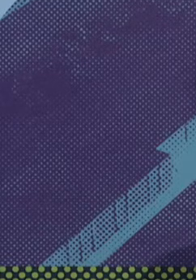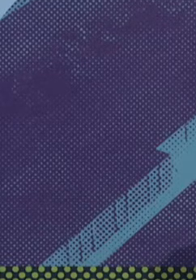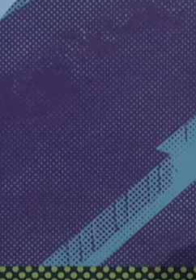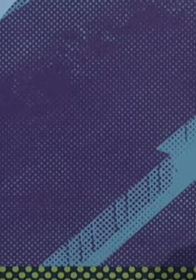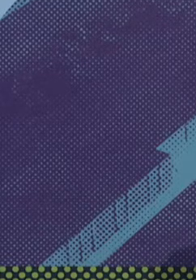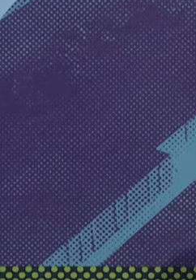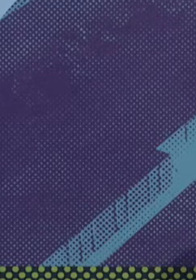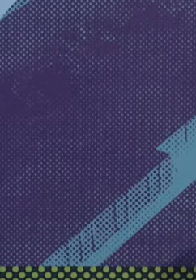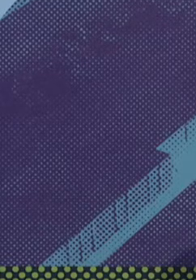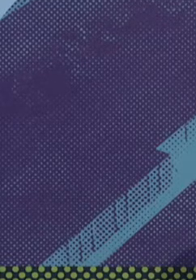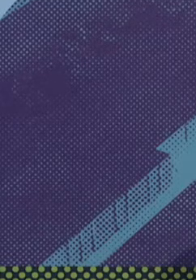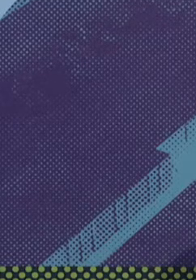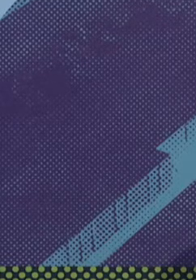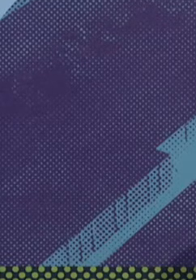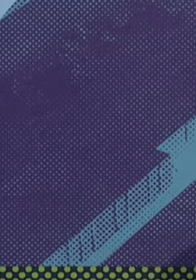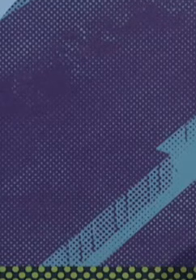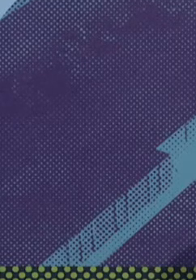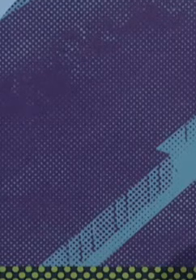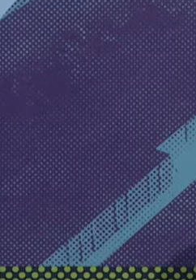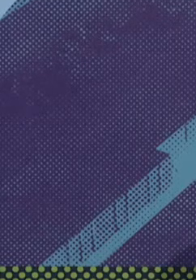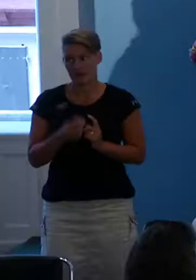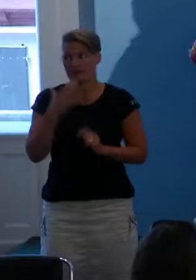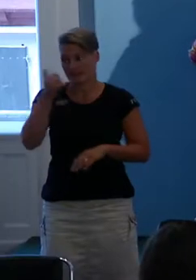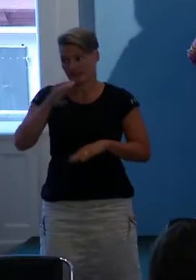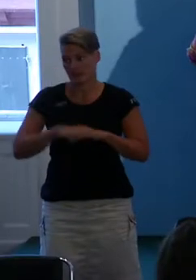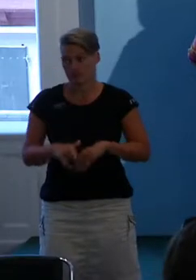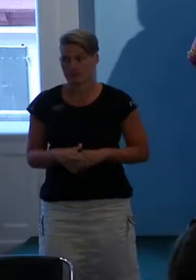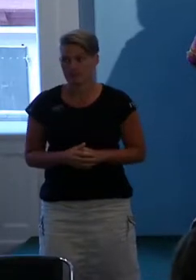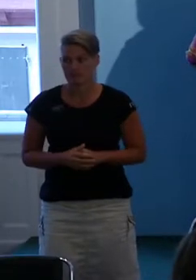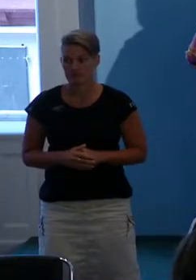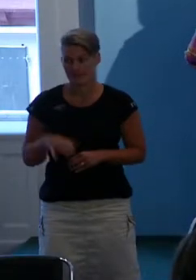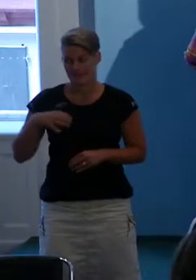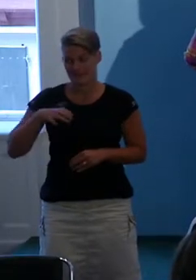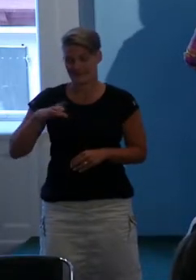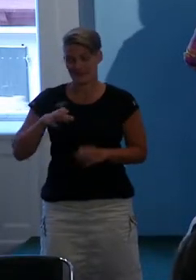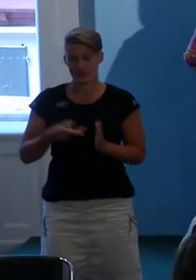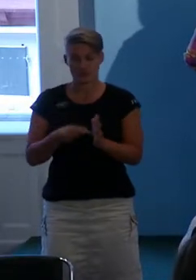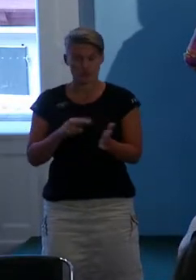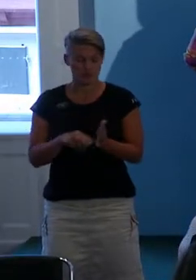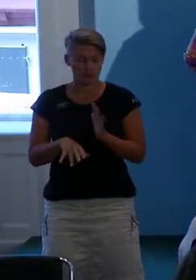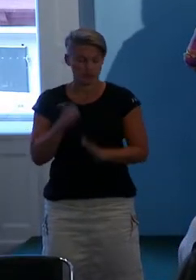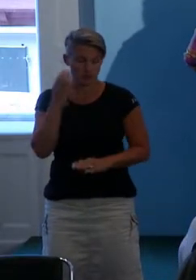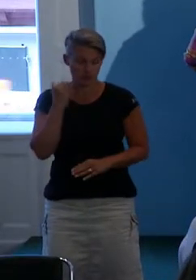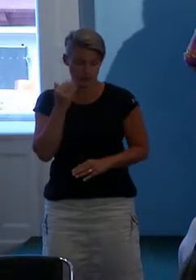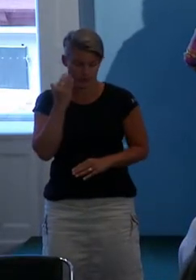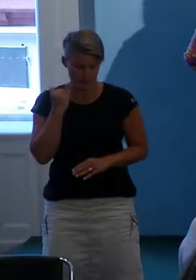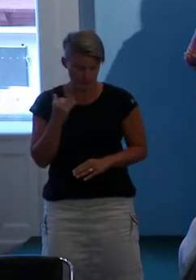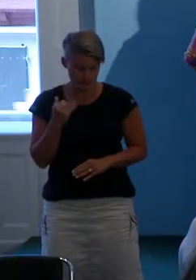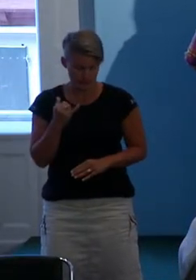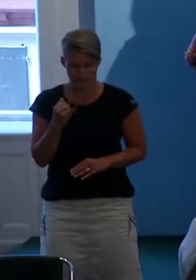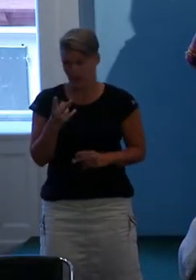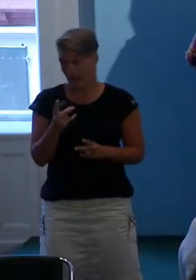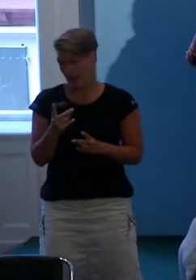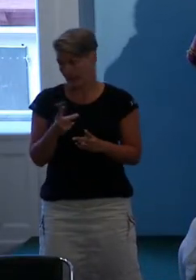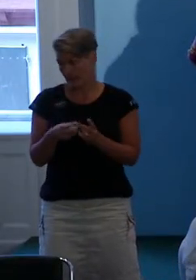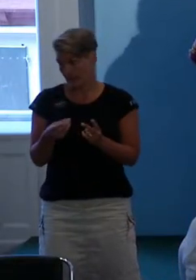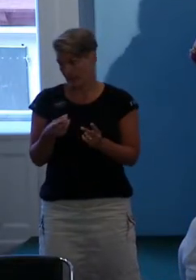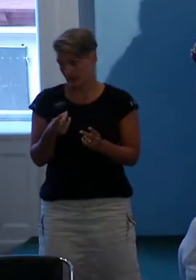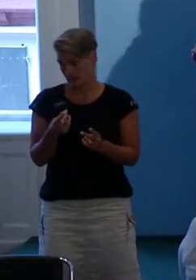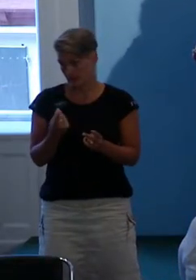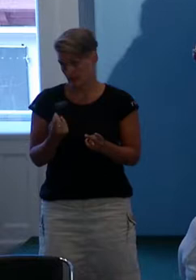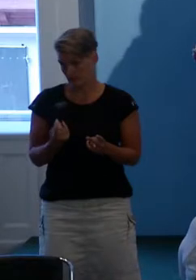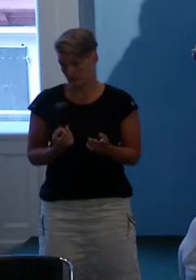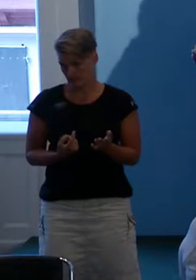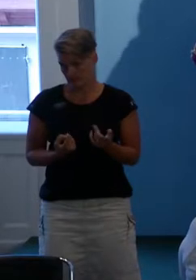vi skulle behöva kunna det ändå lite bättre. Certifieringssystem har lyfts lite grann tidigare i andra sammanhang, och just behovet av